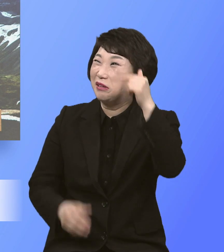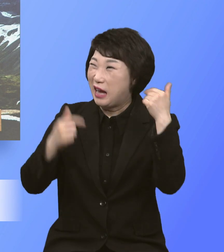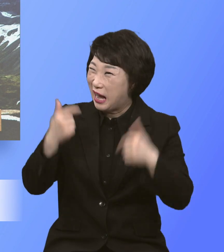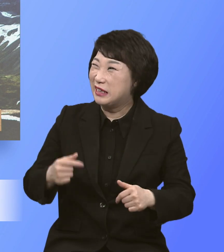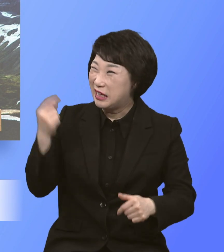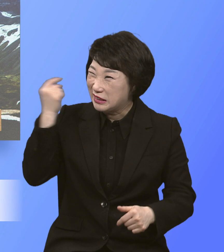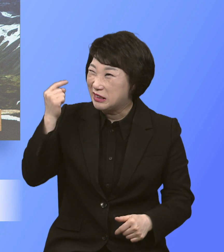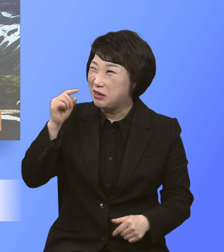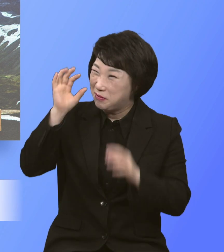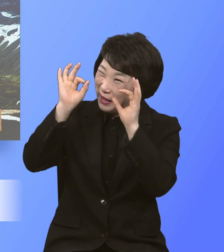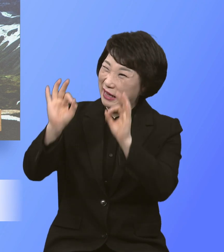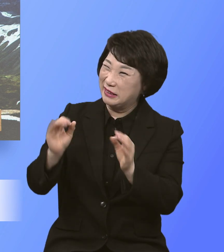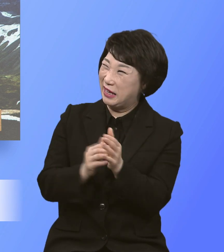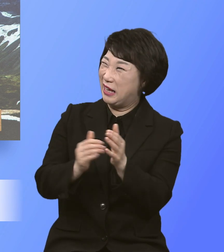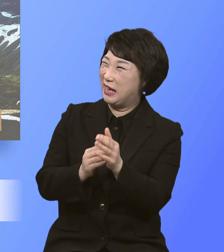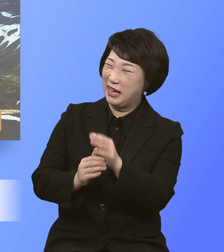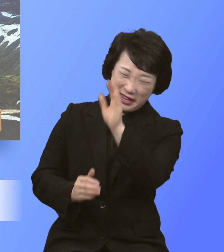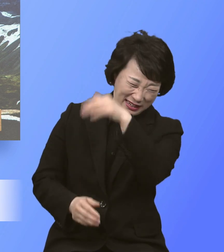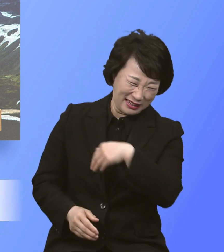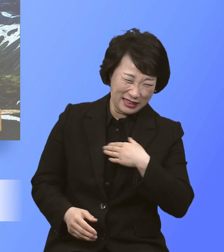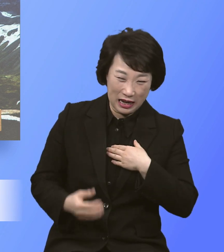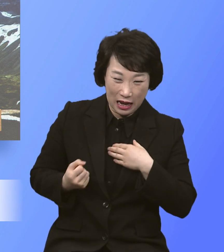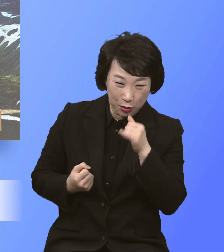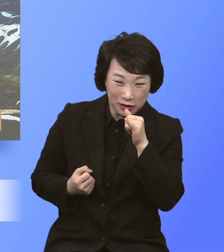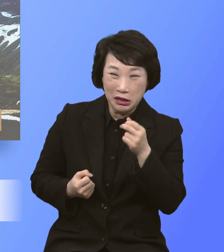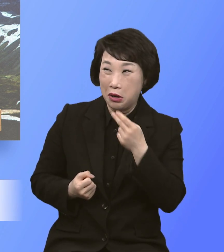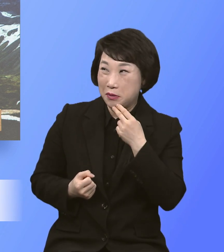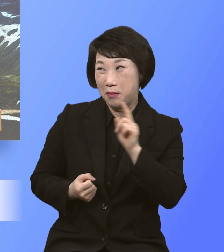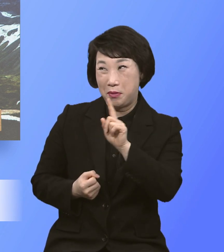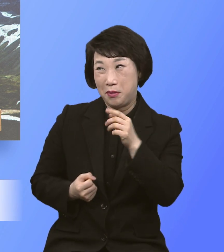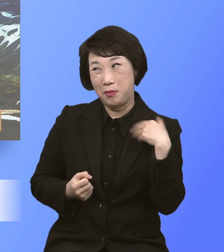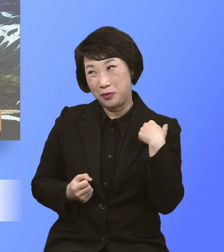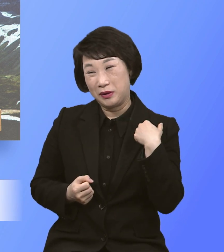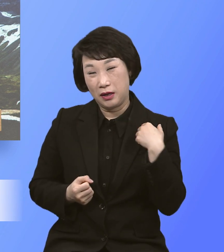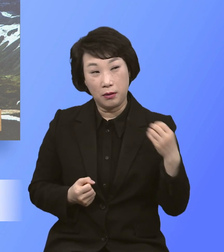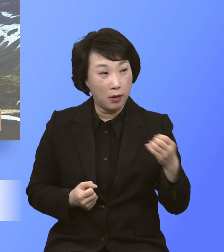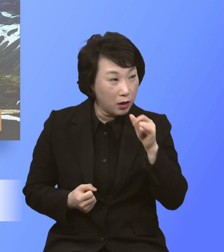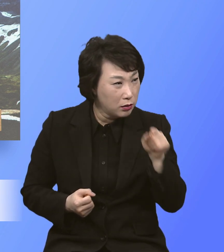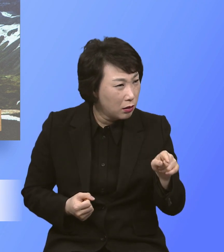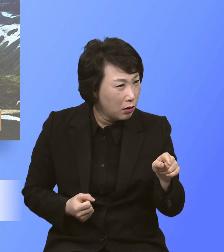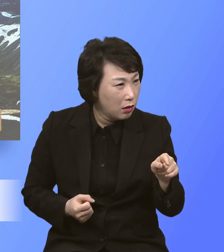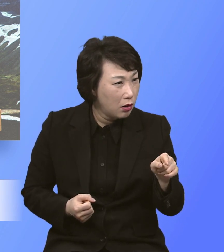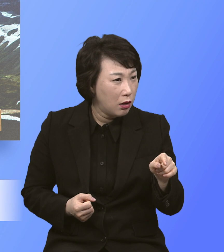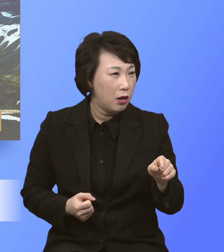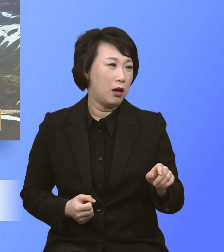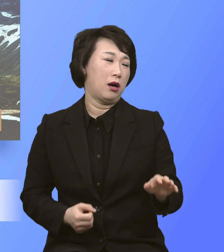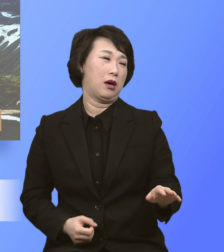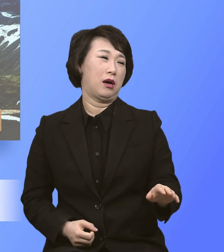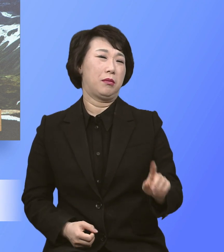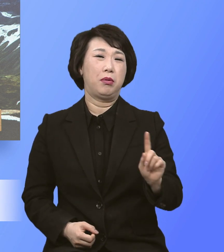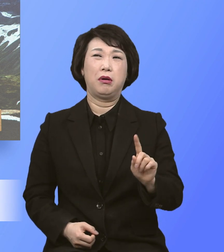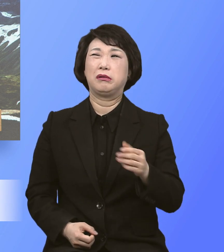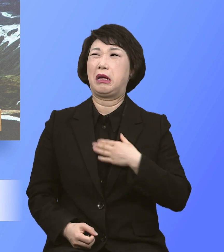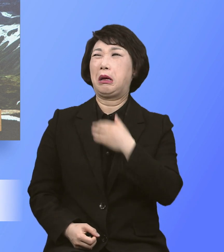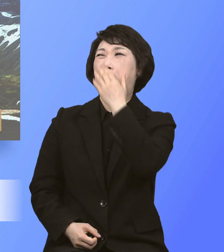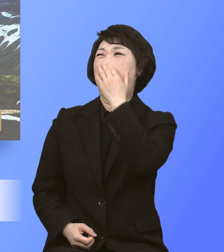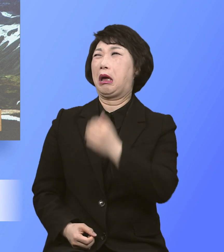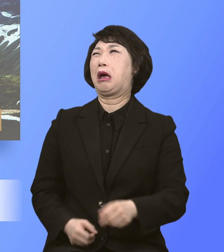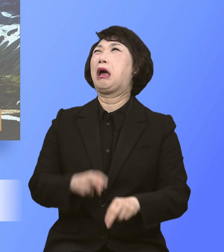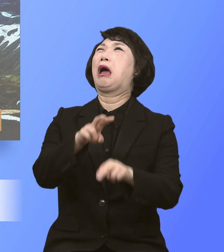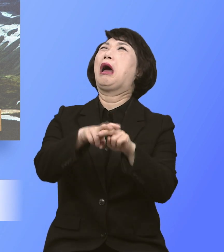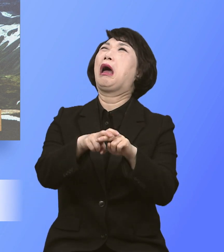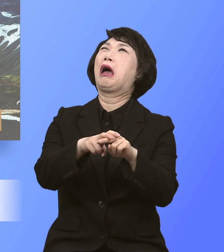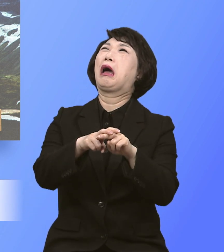소리인데요, 나는 가졌는지 안 가졌는지 잘 몰라서 그냥 따분하게